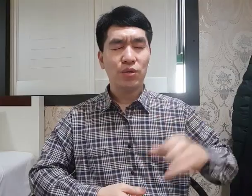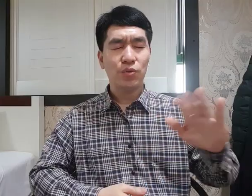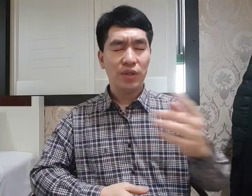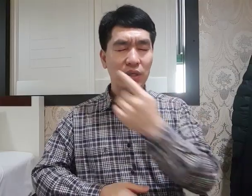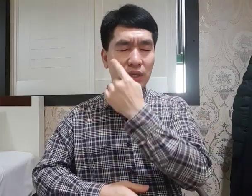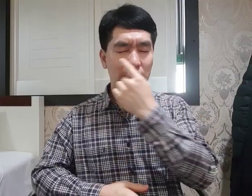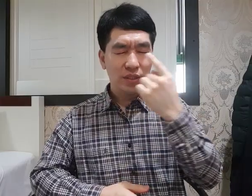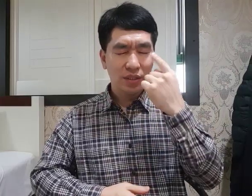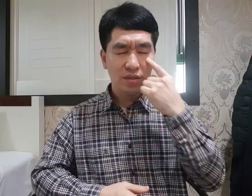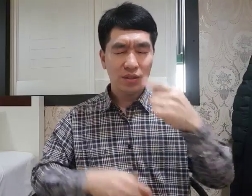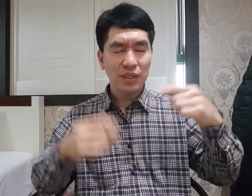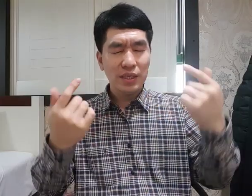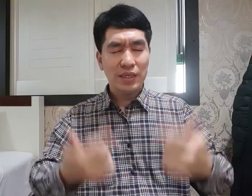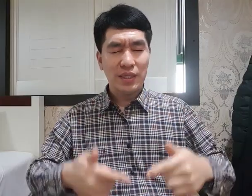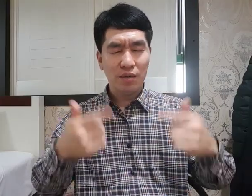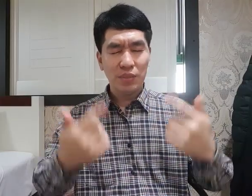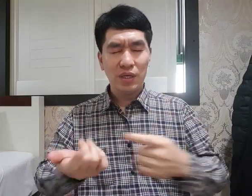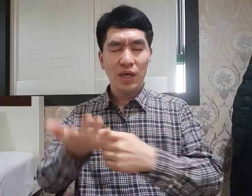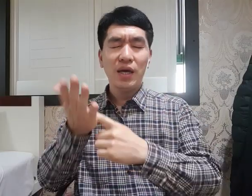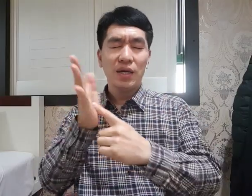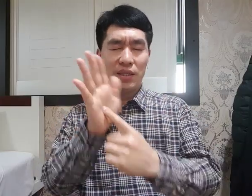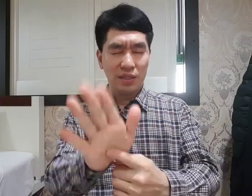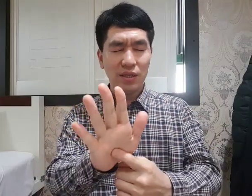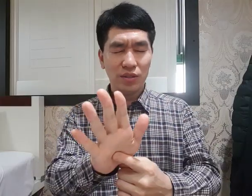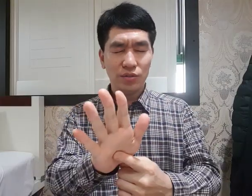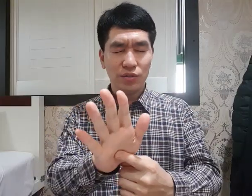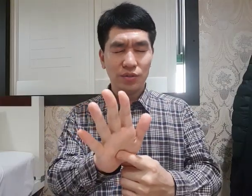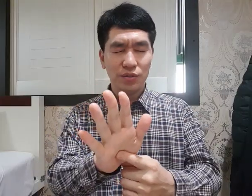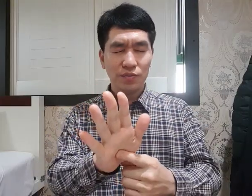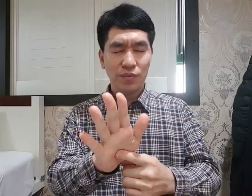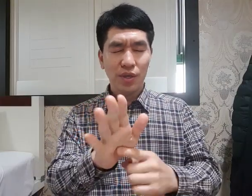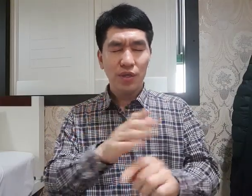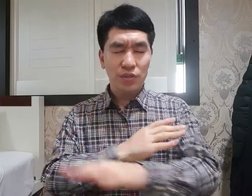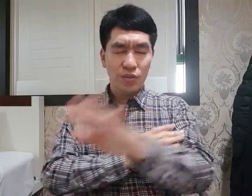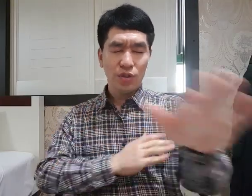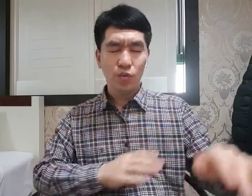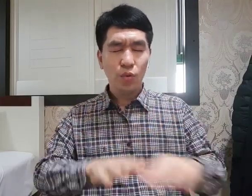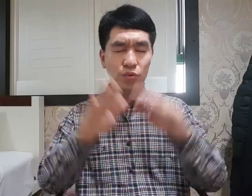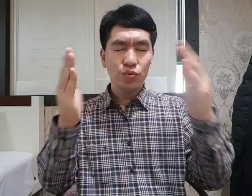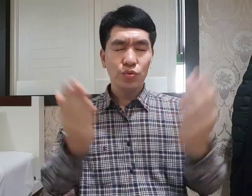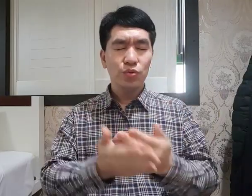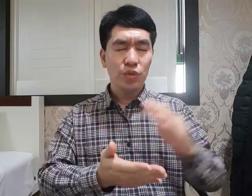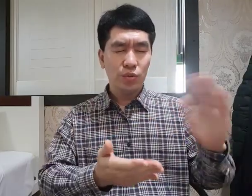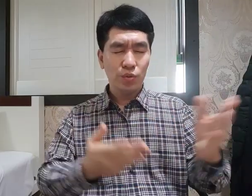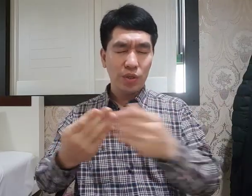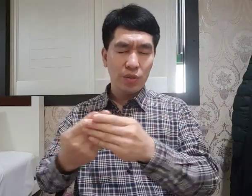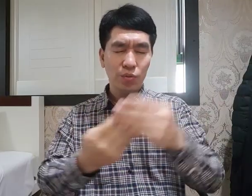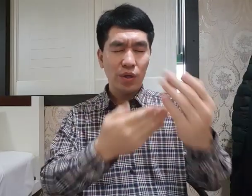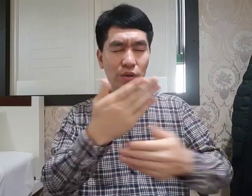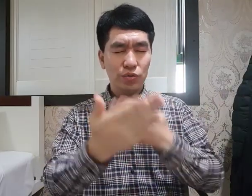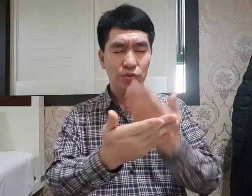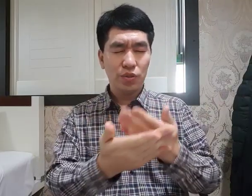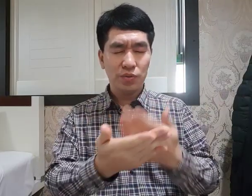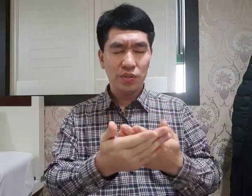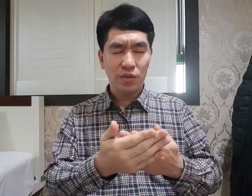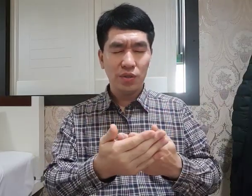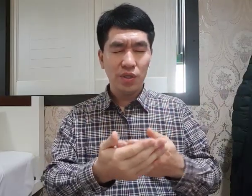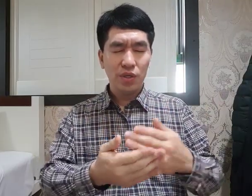자녀된 증거를 날마다 나타내주는 저희들 모두 되도록 인도하여 주시옵소서.